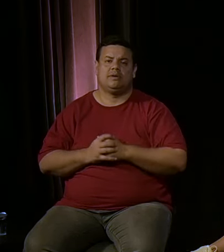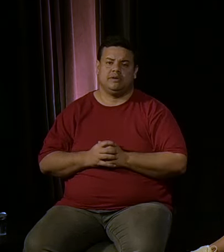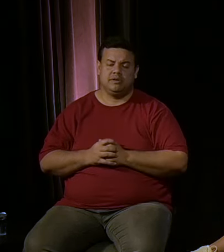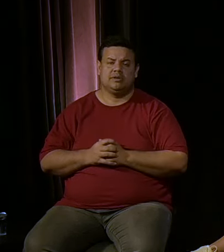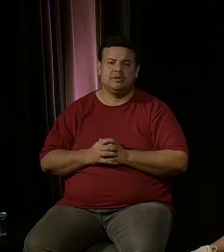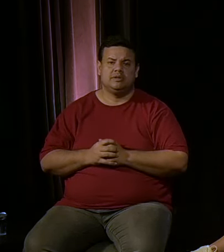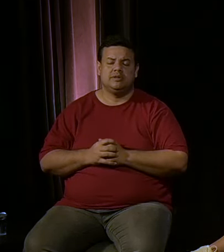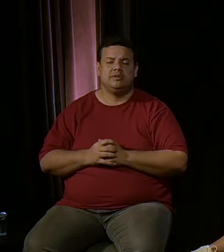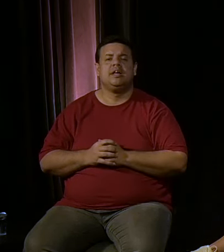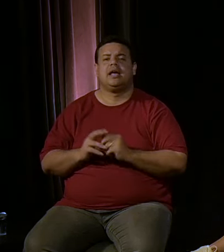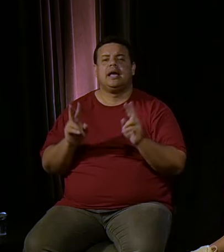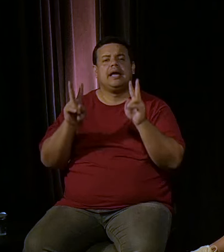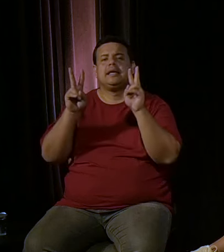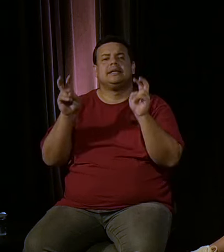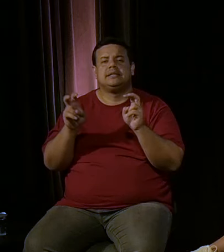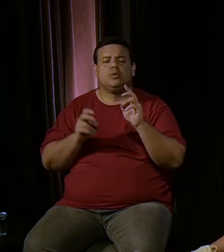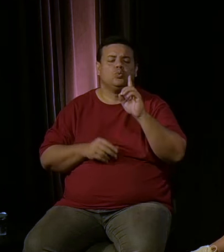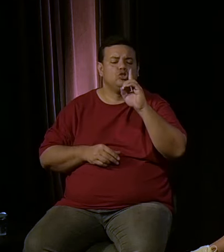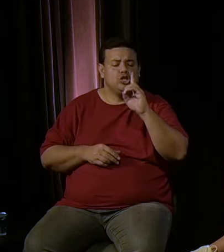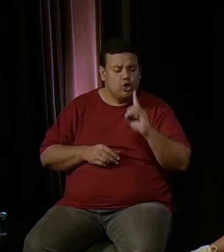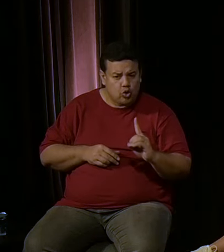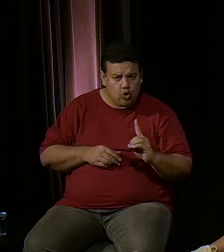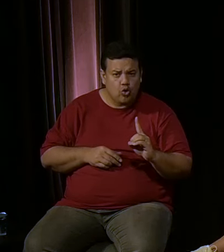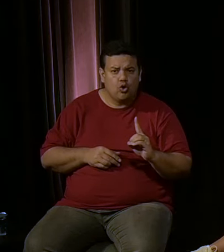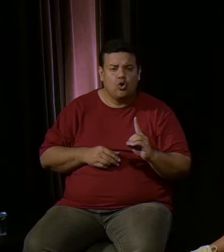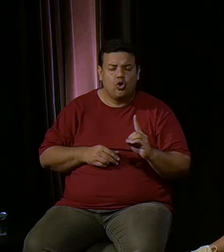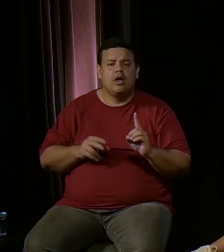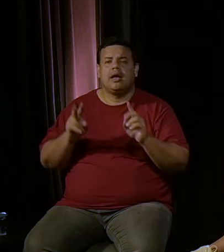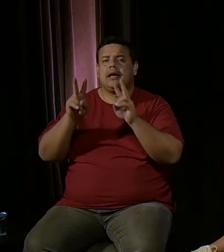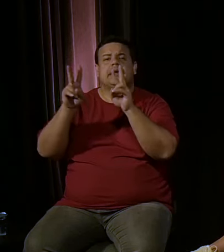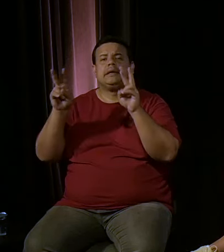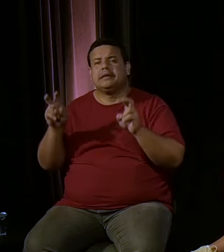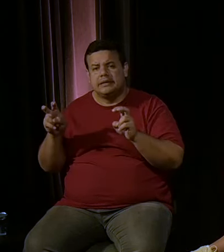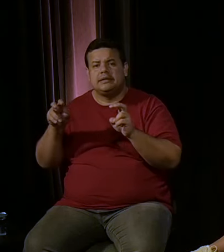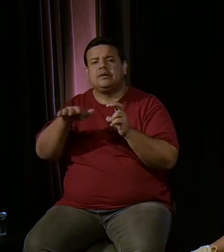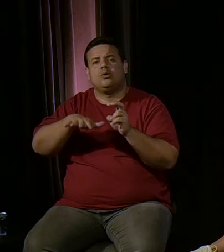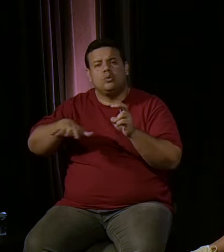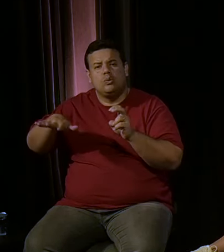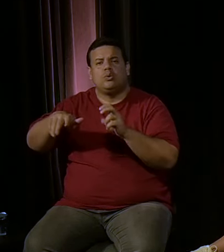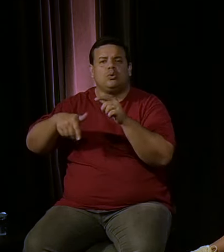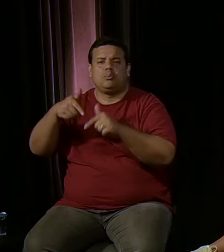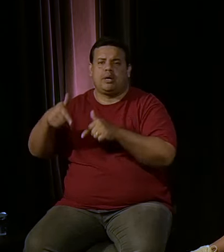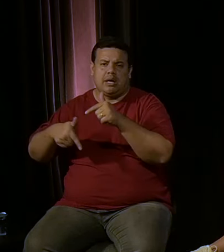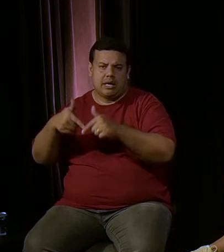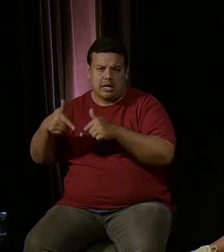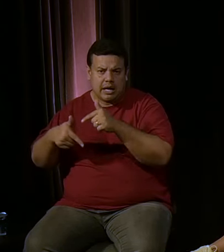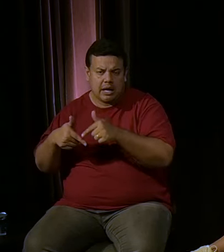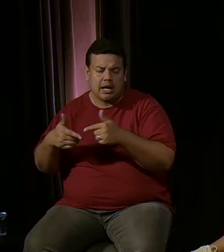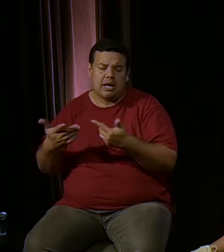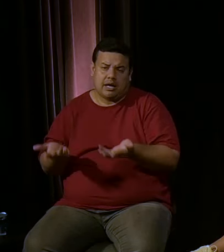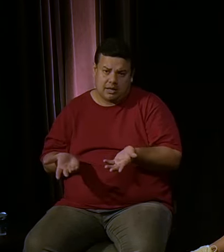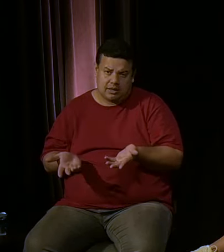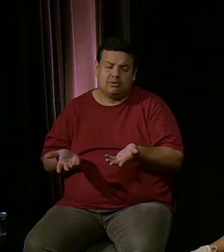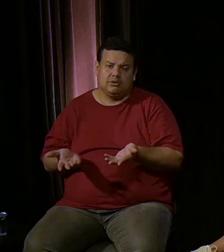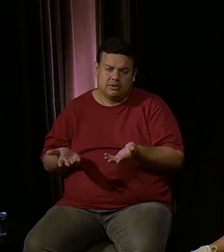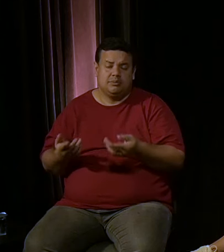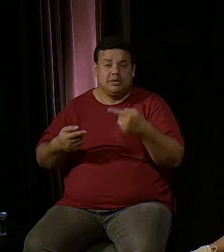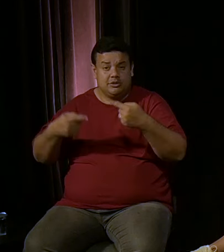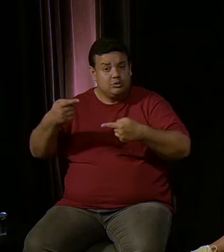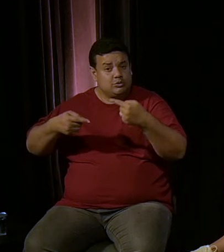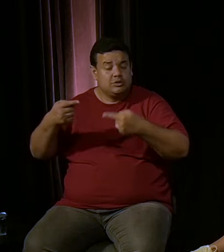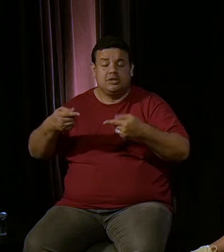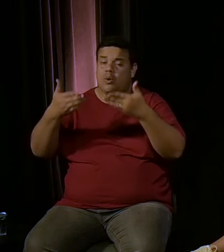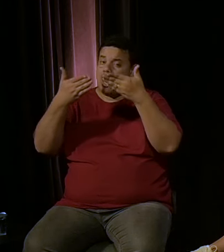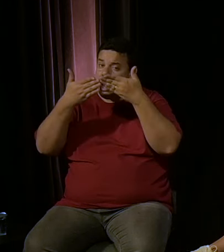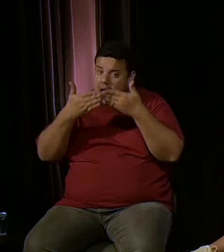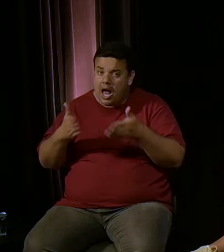até onde é a questão do diretor, até onde é a questão do mercado, até onde é a questão... Quer dizer, é uma discussão ampla